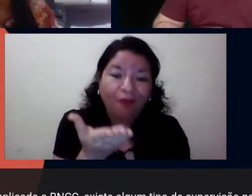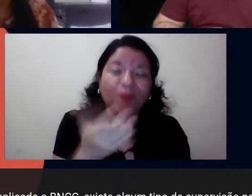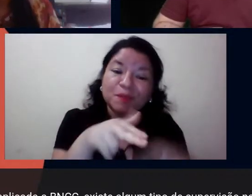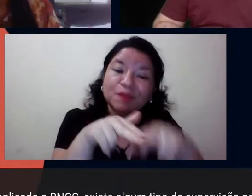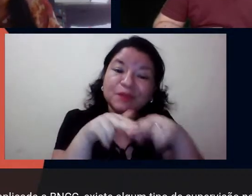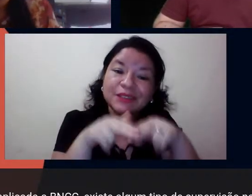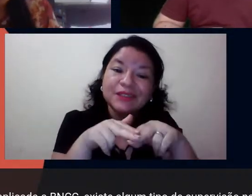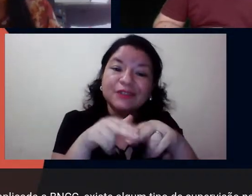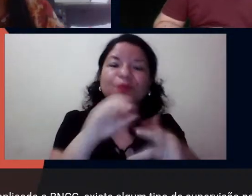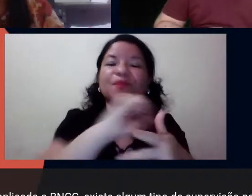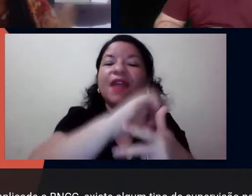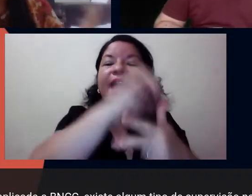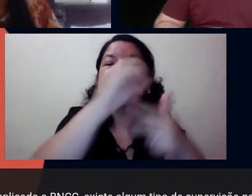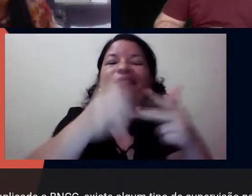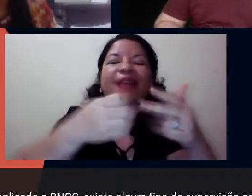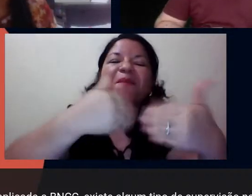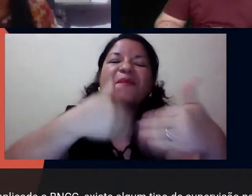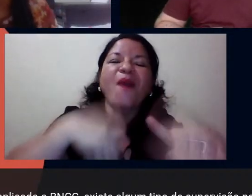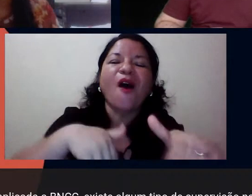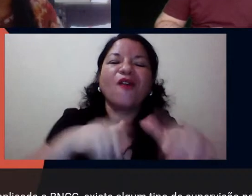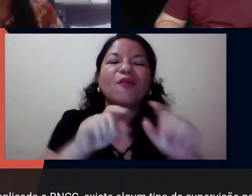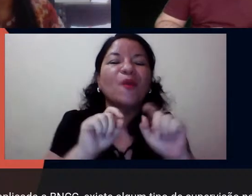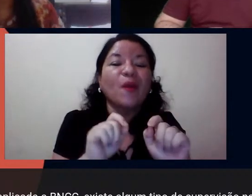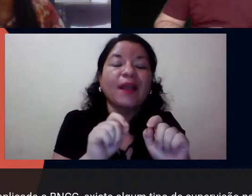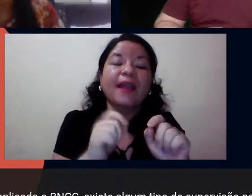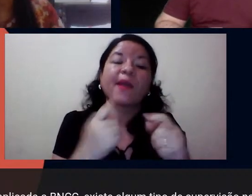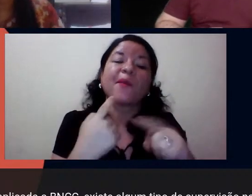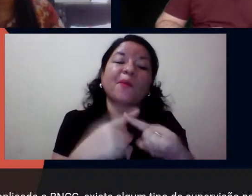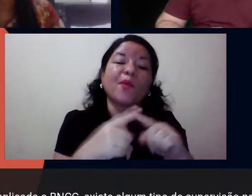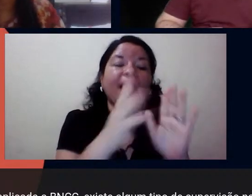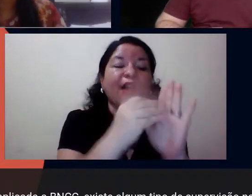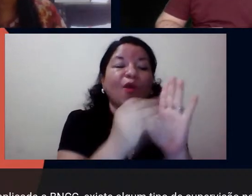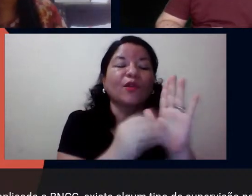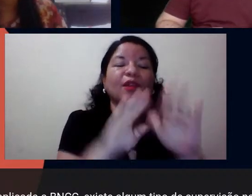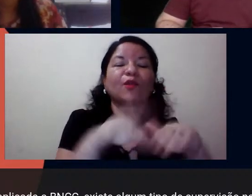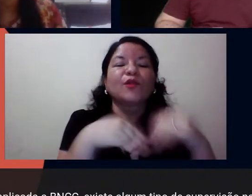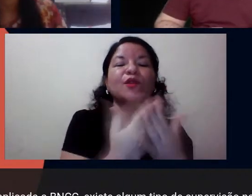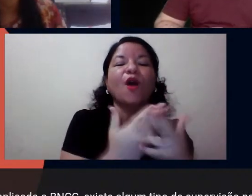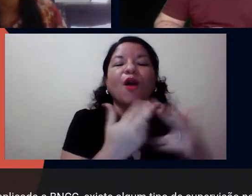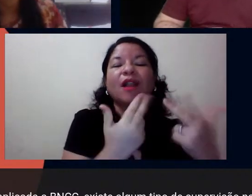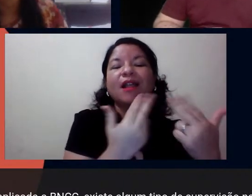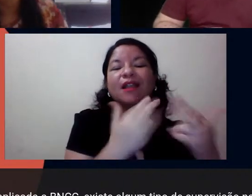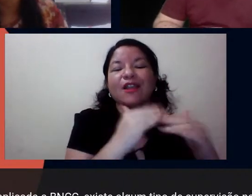prova do Enem porque teoricamente todos tiveram o mesmo conteúdo na escola.